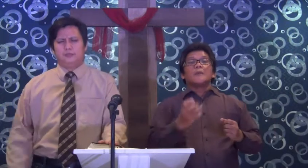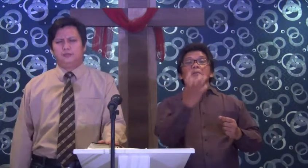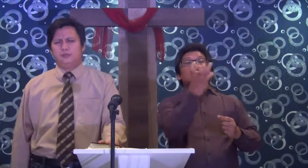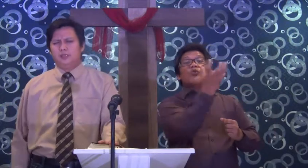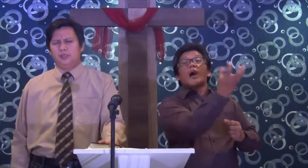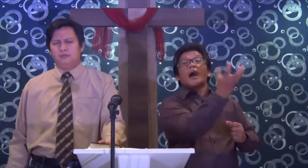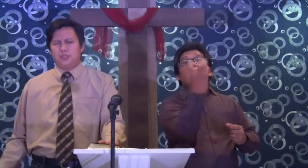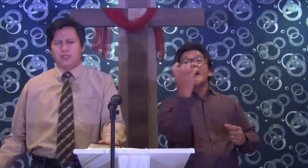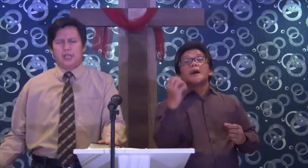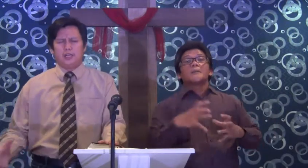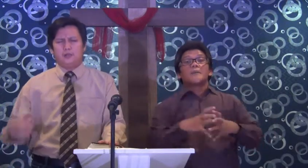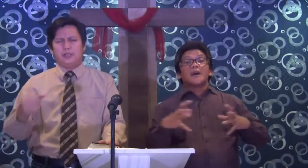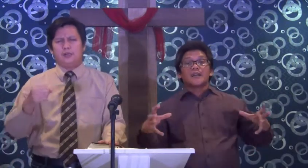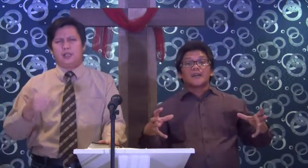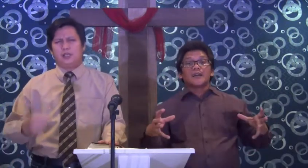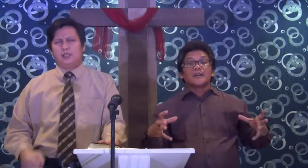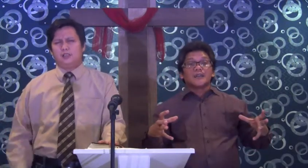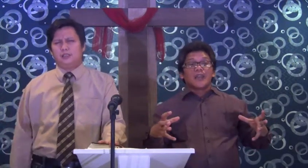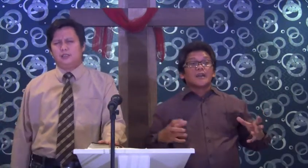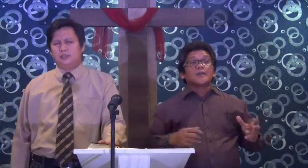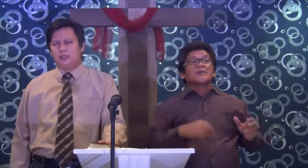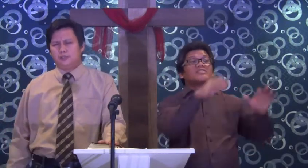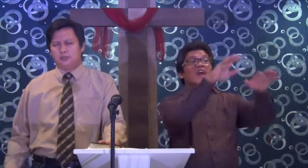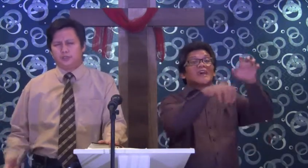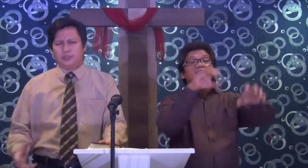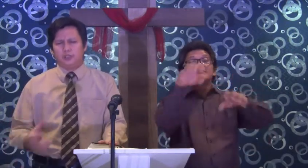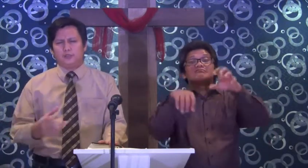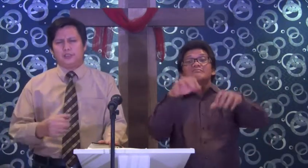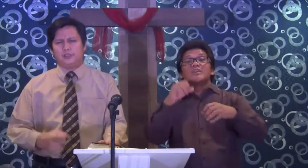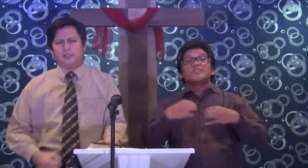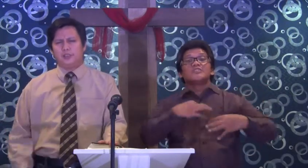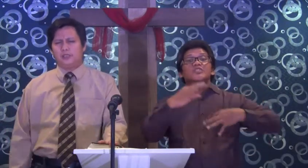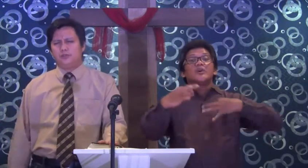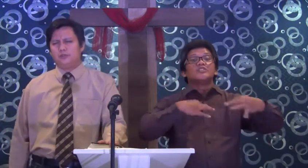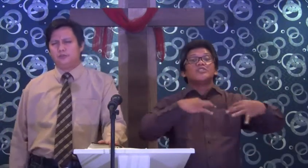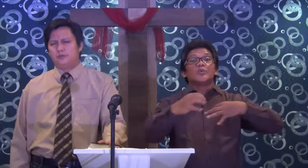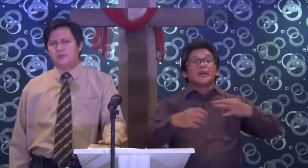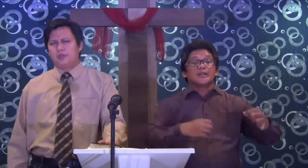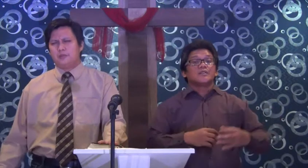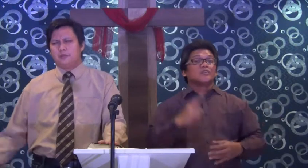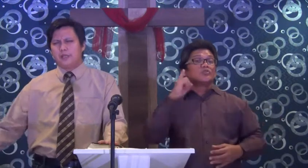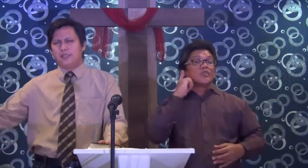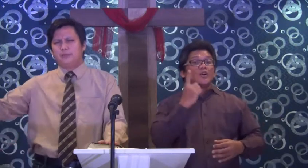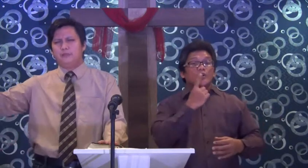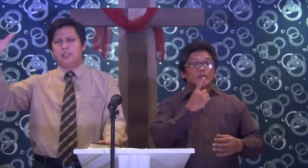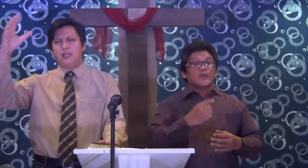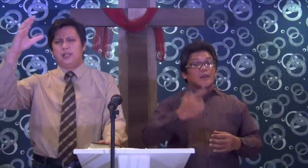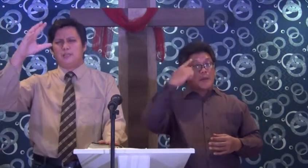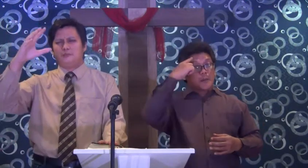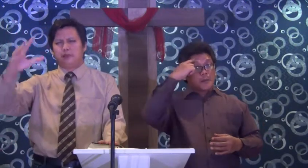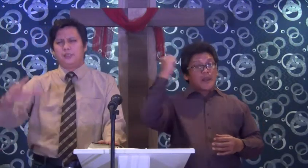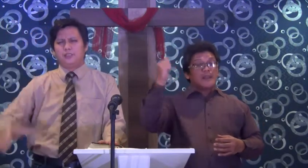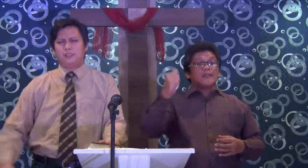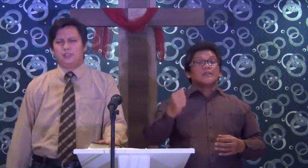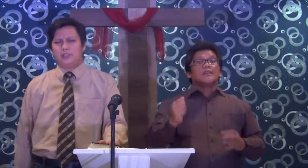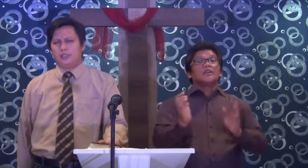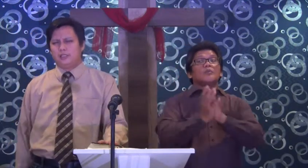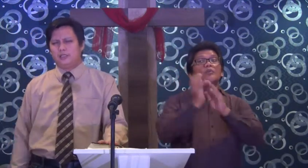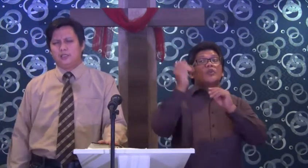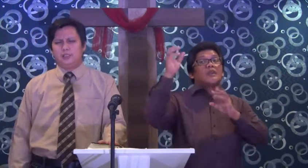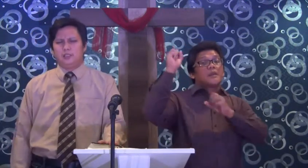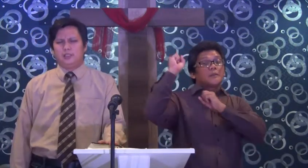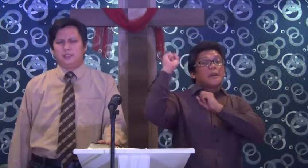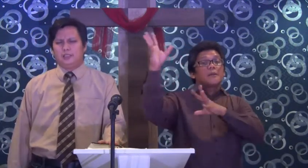banyak, menjangkau banyak orang, khususnya komunitas Tuhan Narun, bagi kemuliaan Bapa di